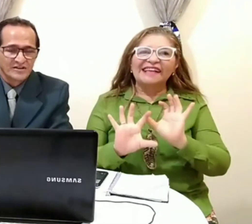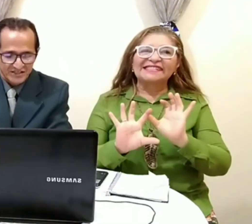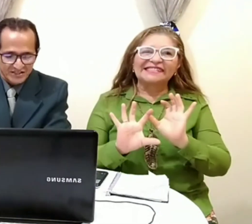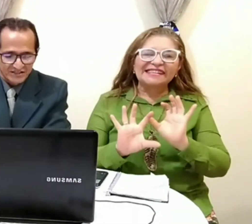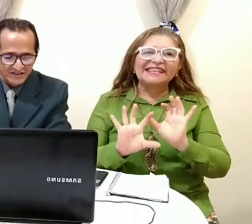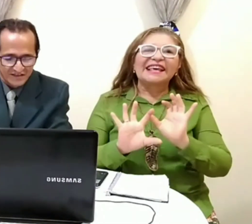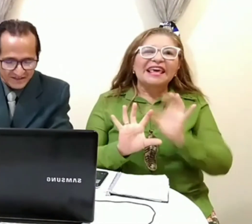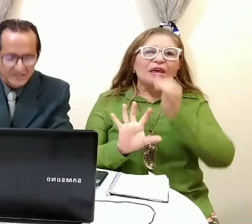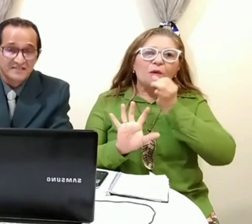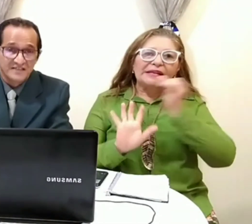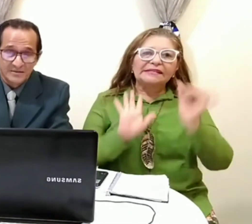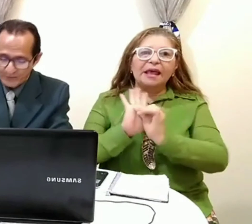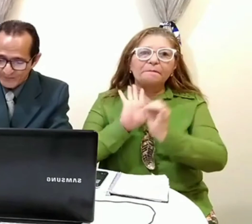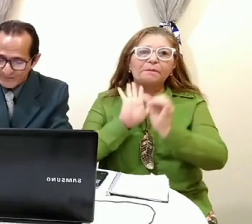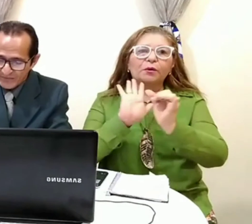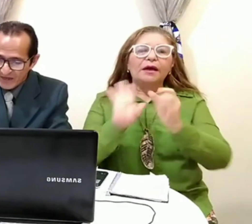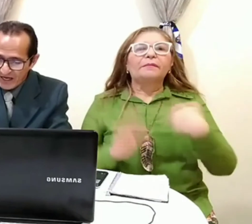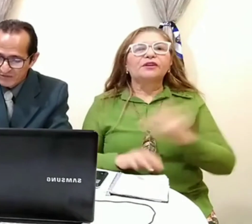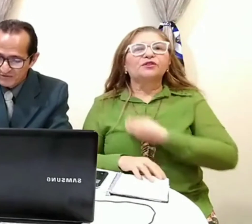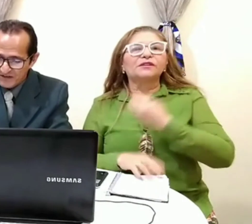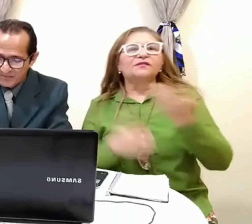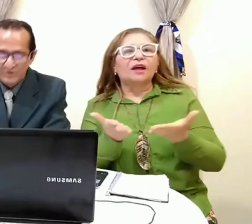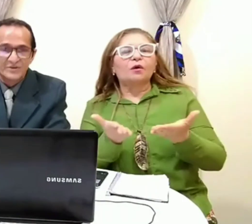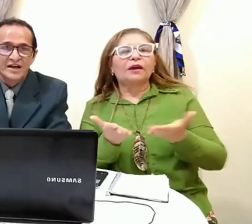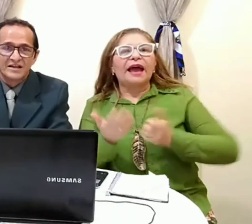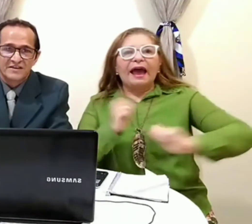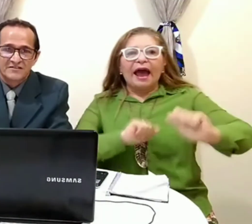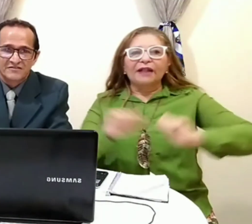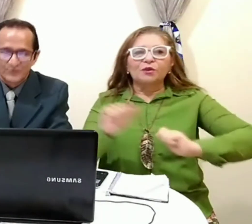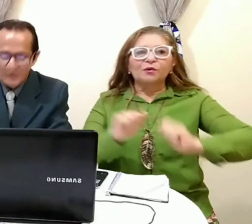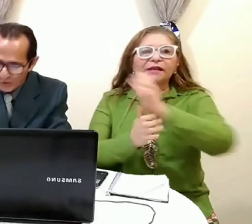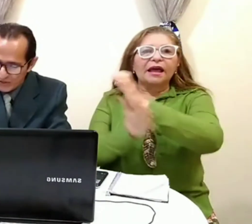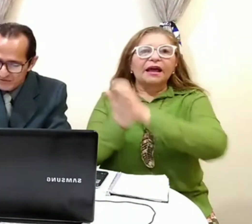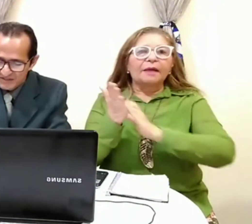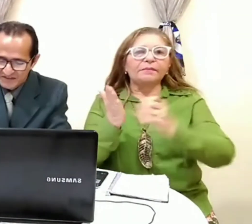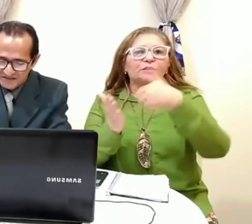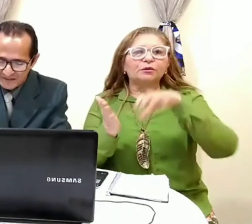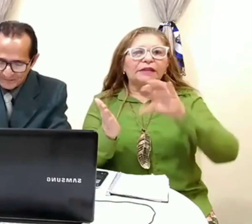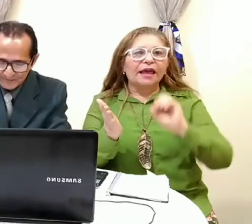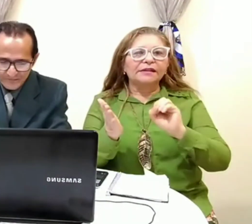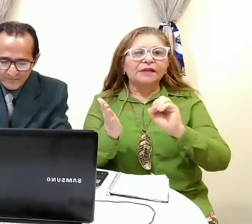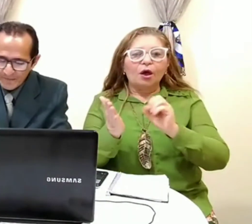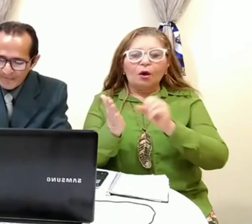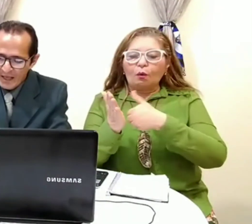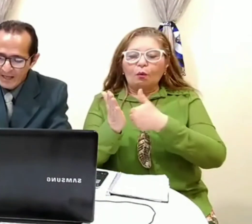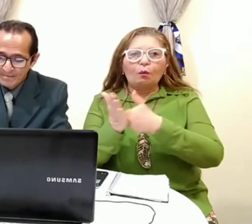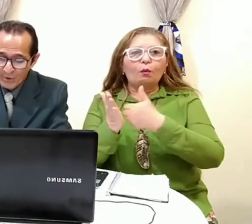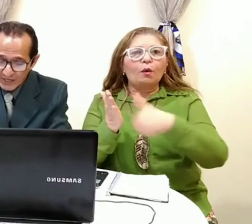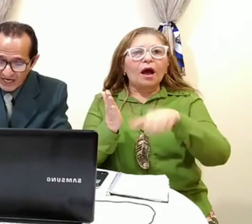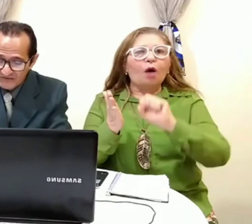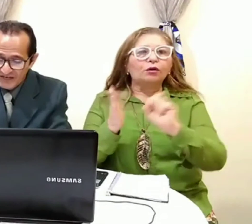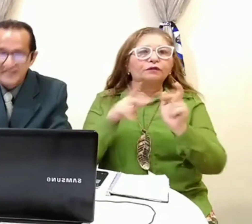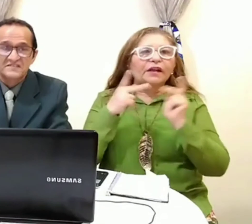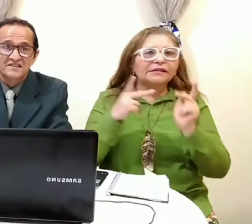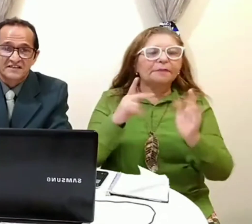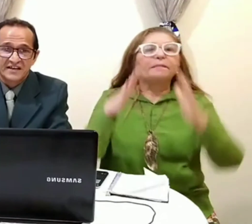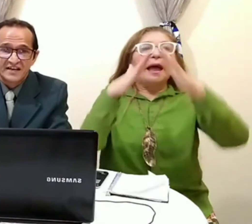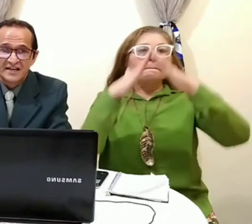nós este exemplo. Atos capítulo 10, versos 1 a 8 diz assim: Morava